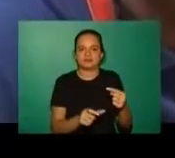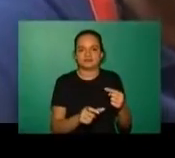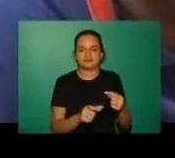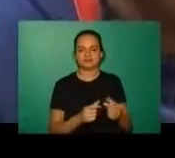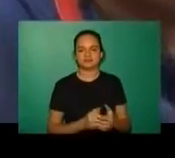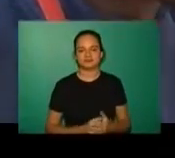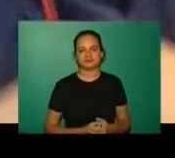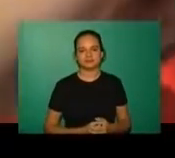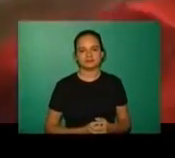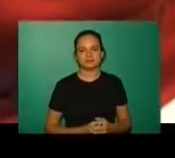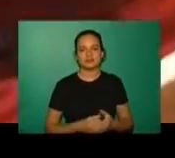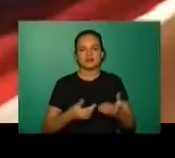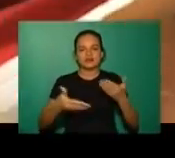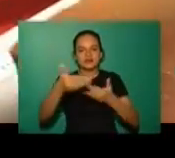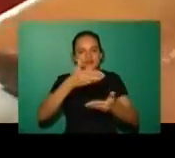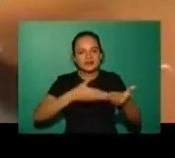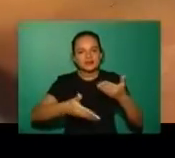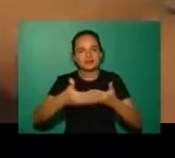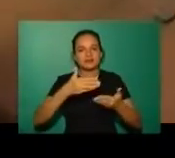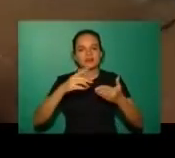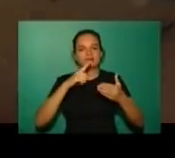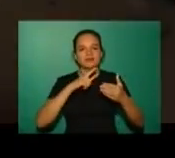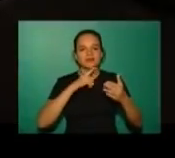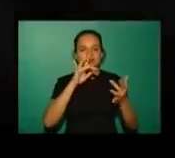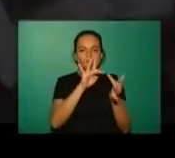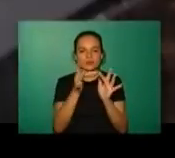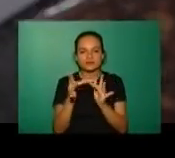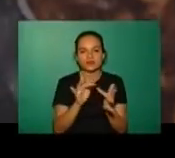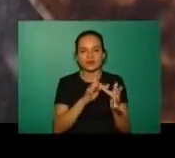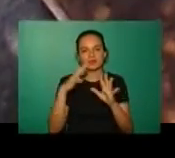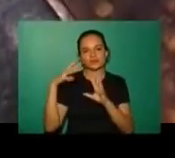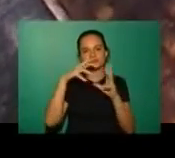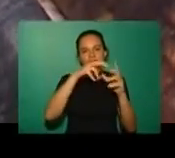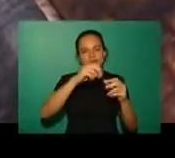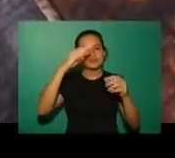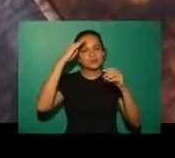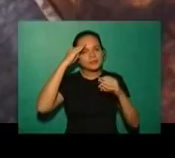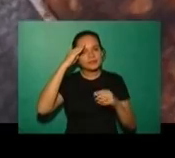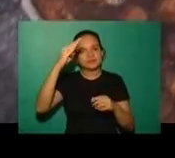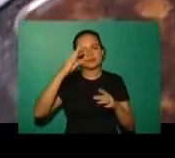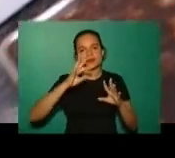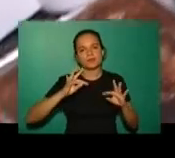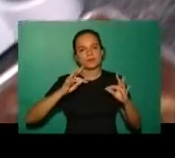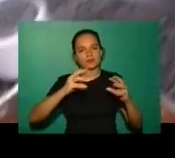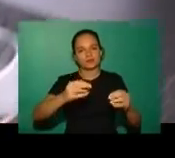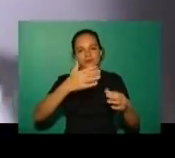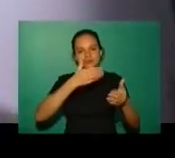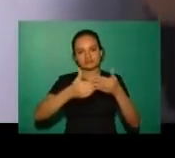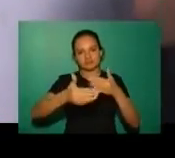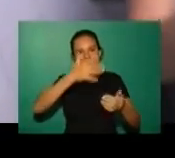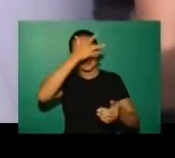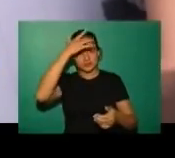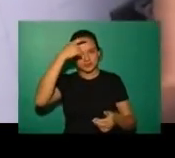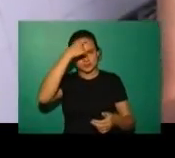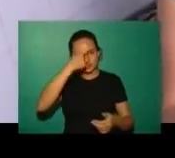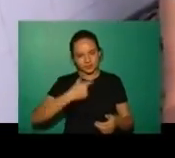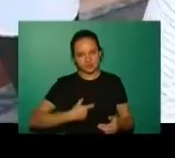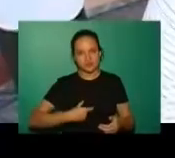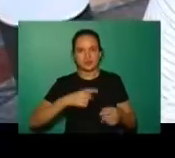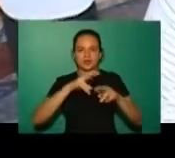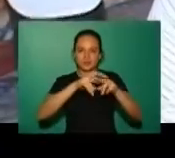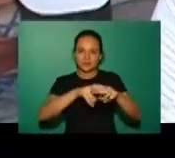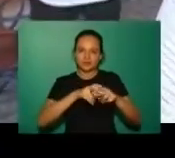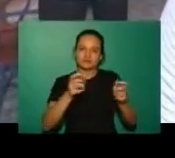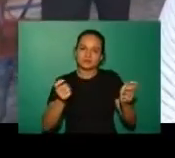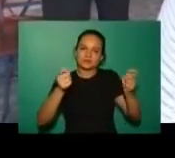necessidades. Interagir, estabelecer contato com o mundo, é vital para todo o ser humano. Sendo assim, é